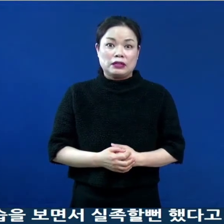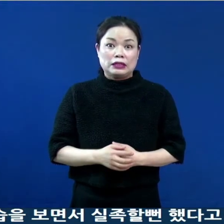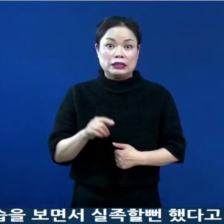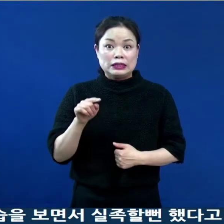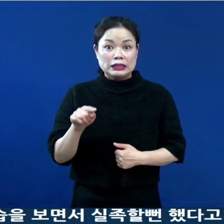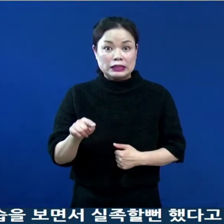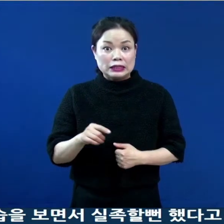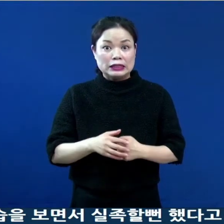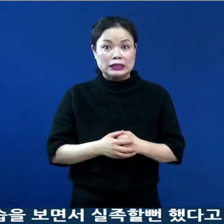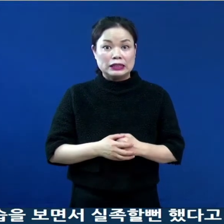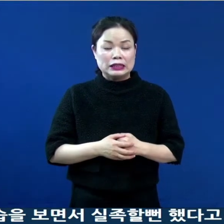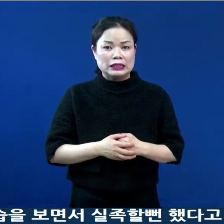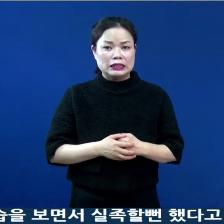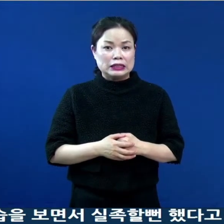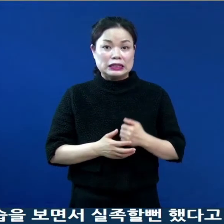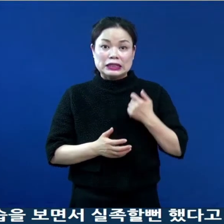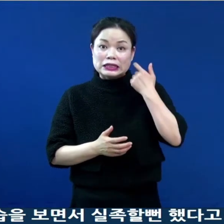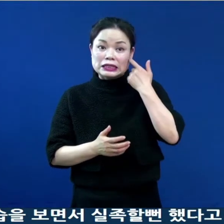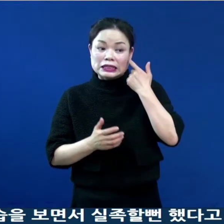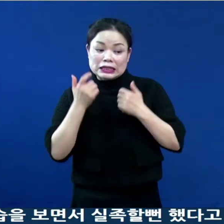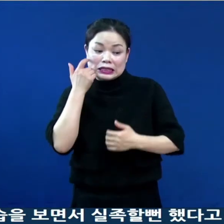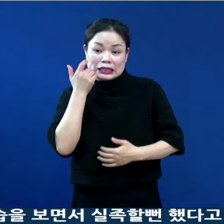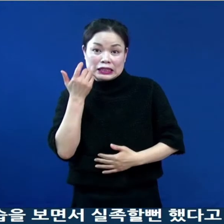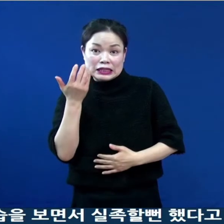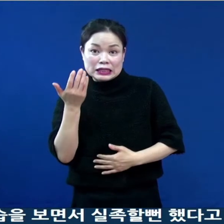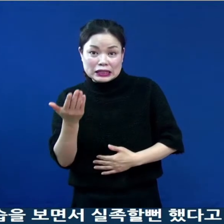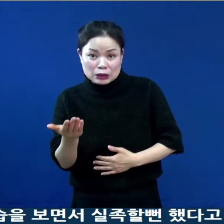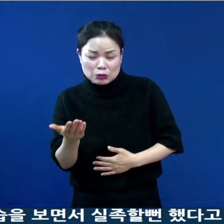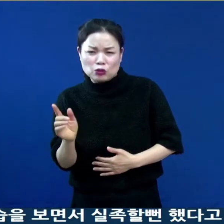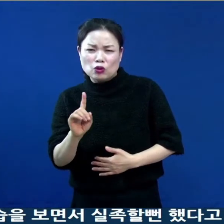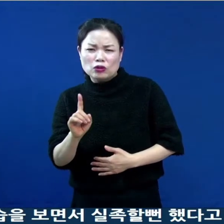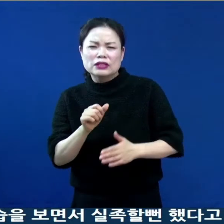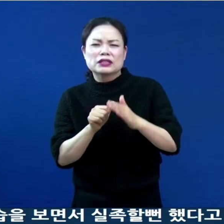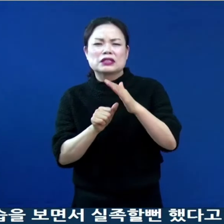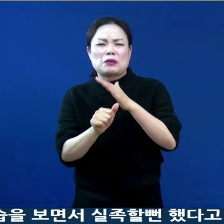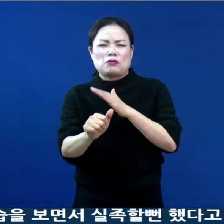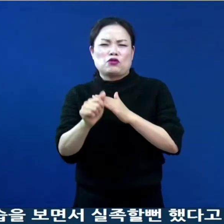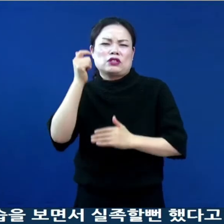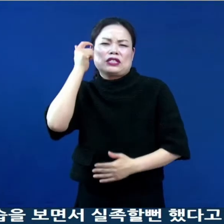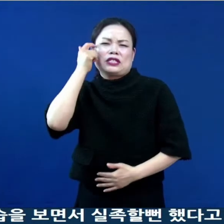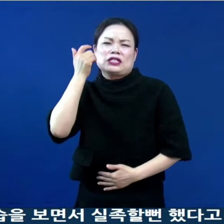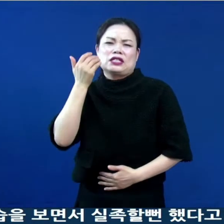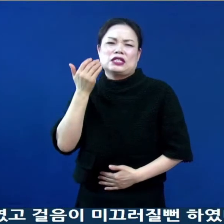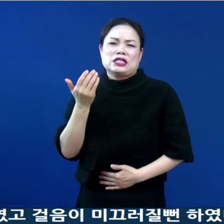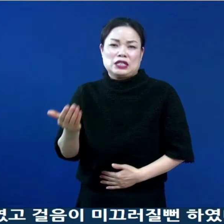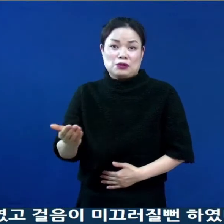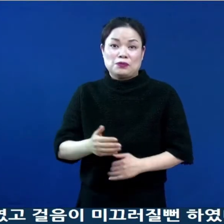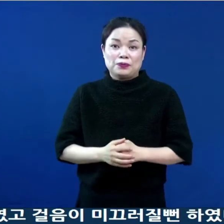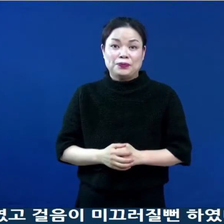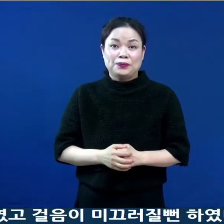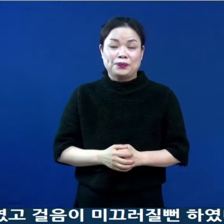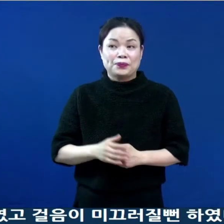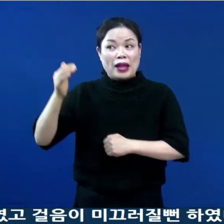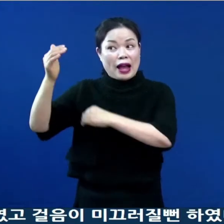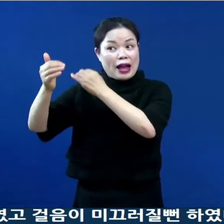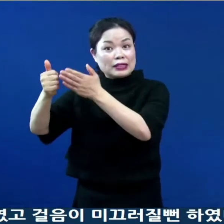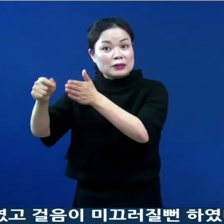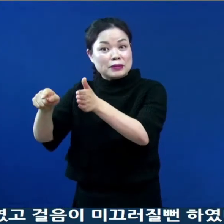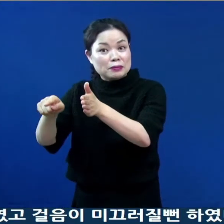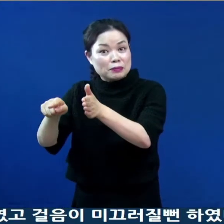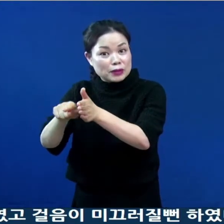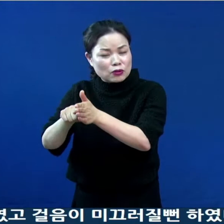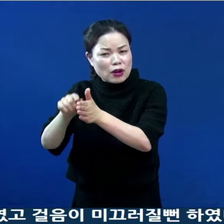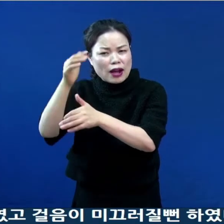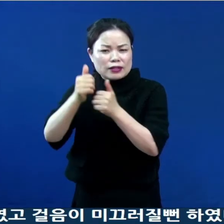이 질문은 사실은 어떤 대표성이 있는 질문이고요. 하나님을 믿고